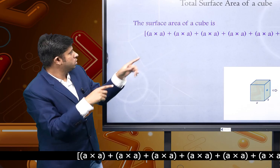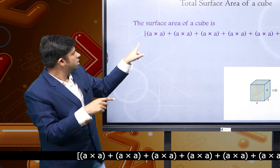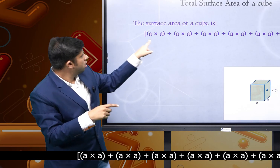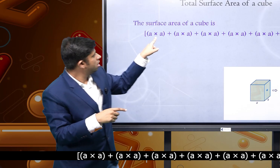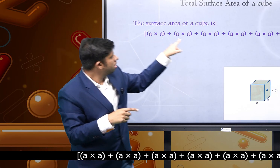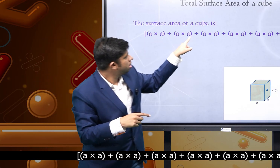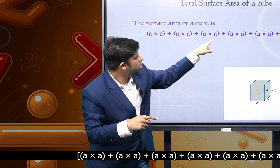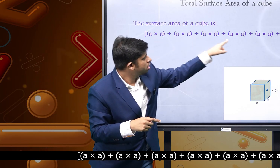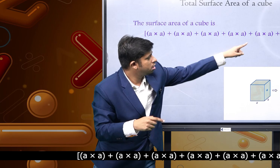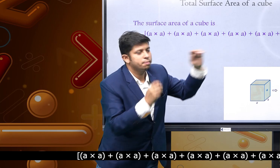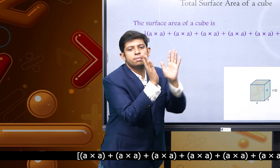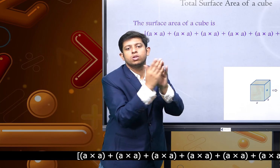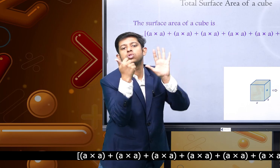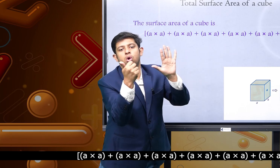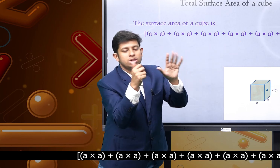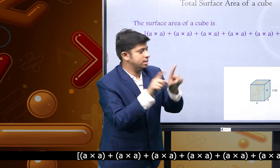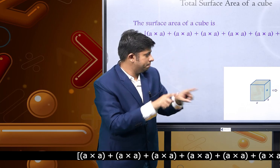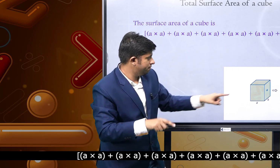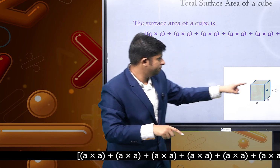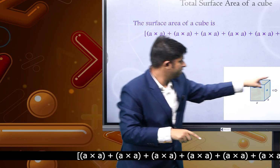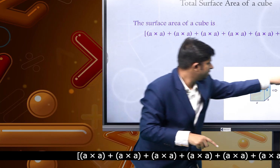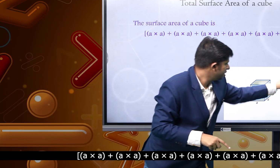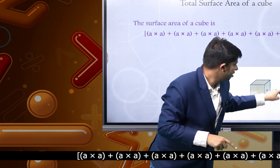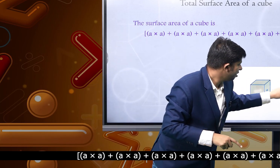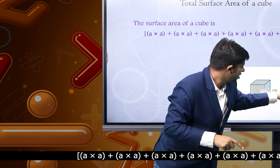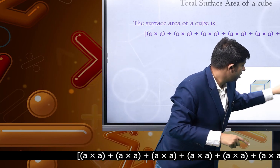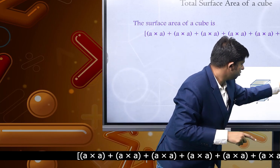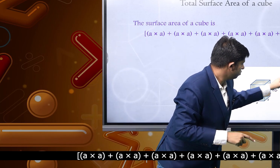अधिक A गुणिले A अधिक A गुणिले A